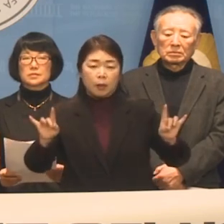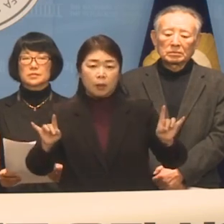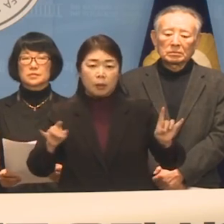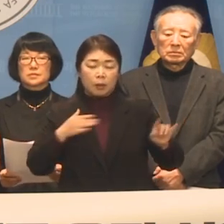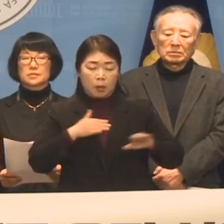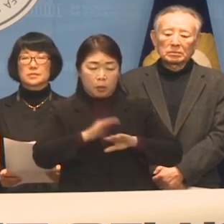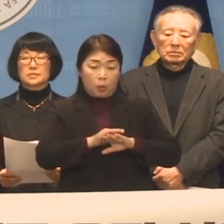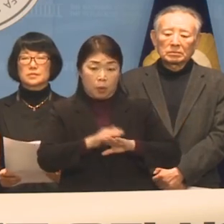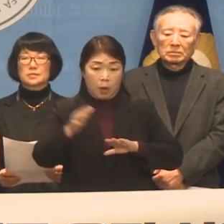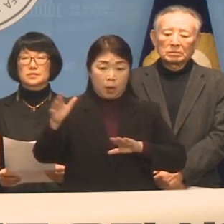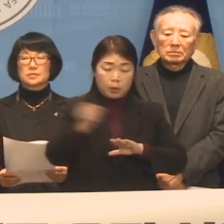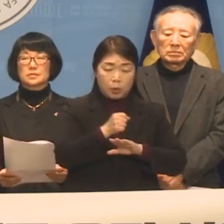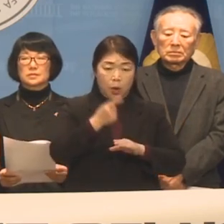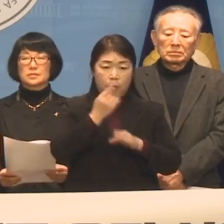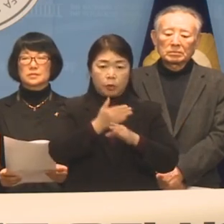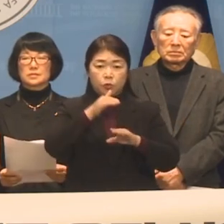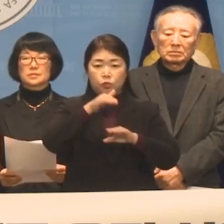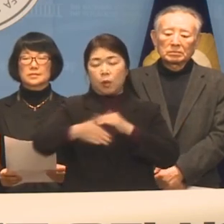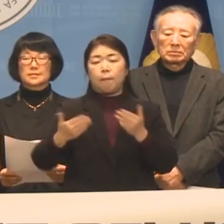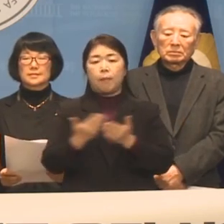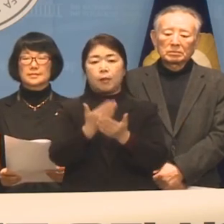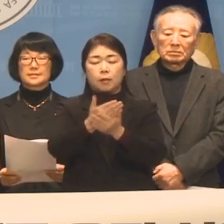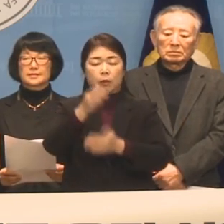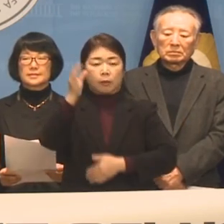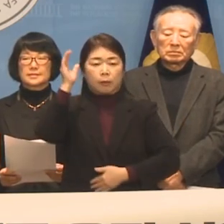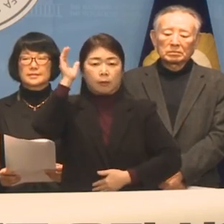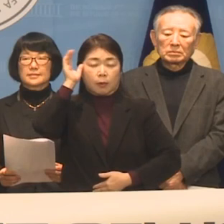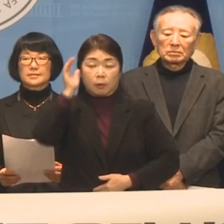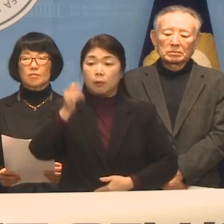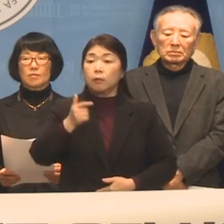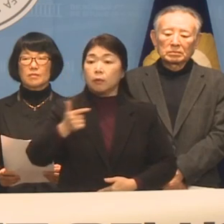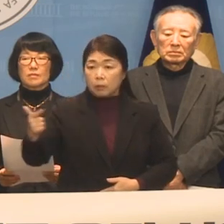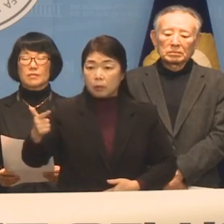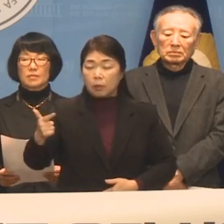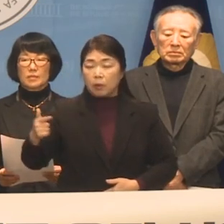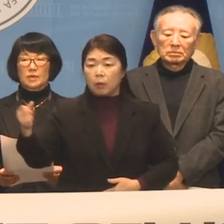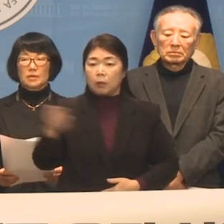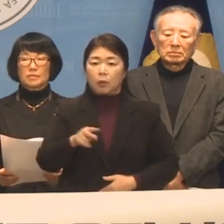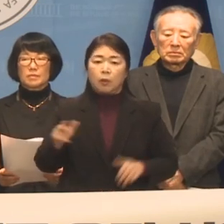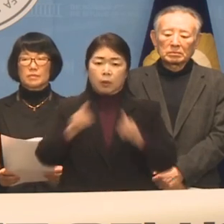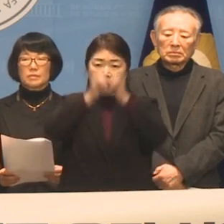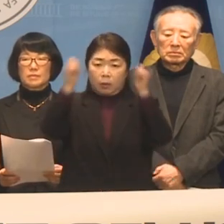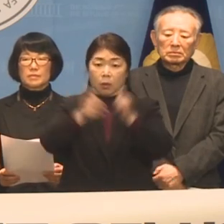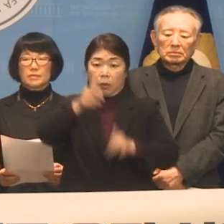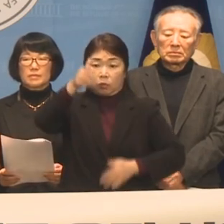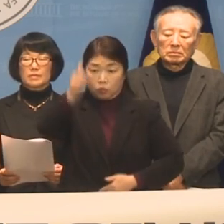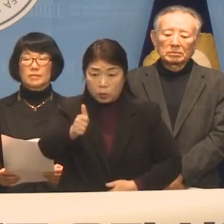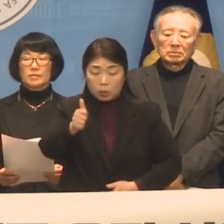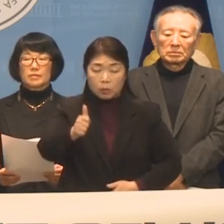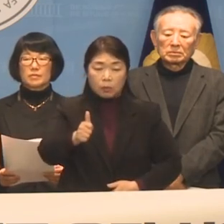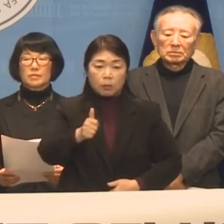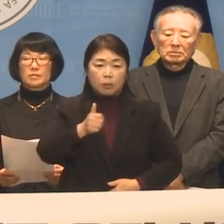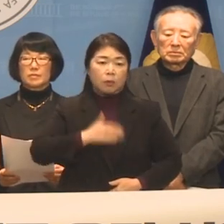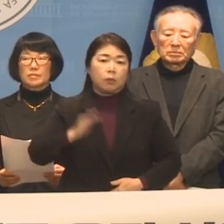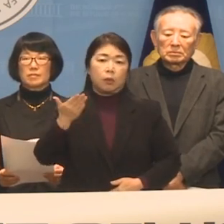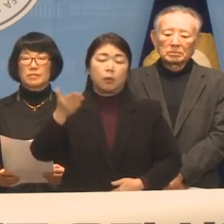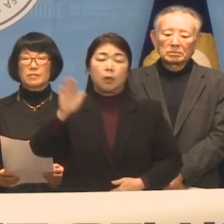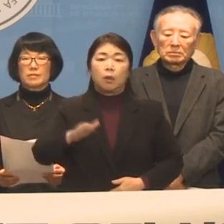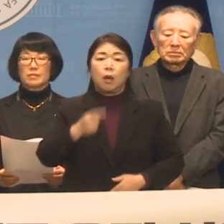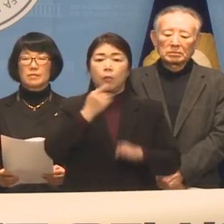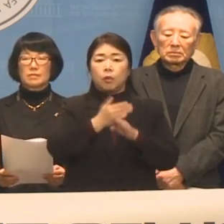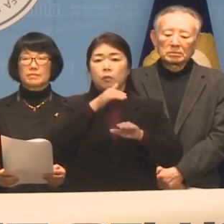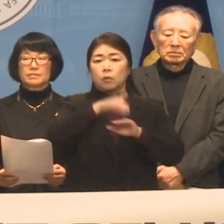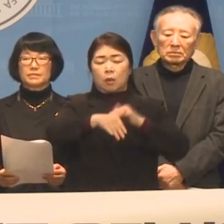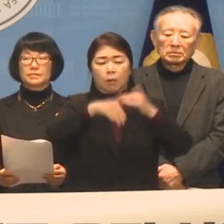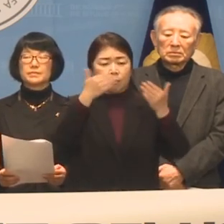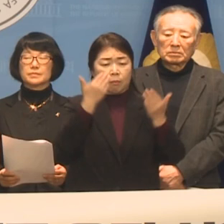하는 희망에서 선거를 기대하고 또 이 사회의 주인임을 확인해 옵니다. 그런데 민주주의 퇴행을